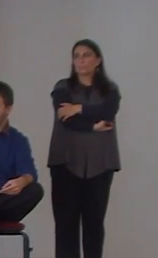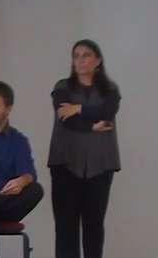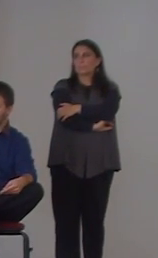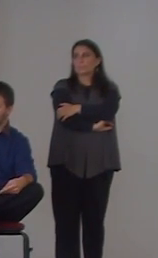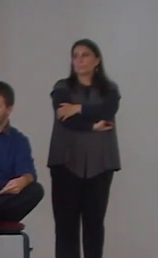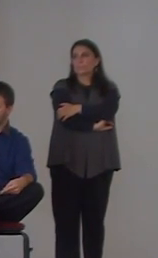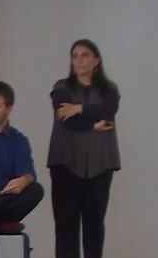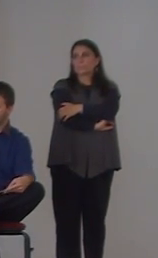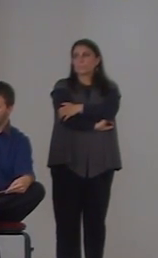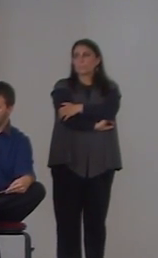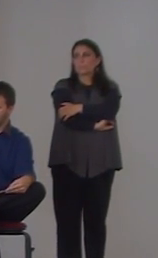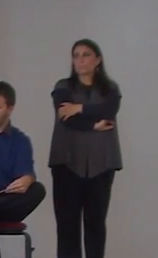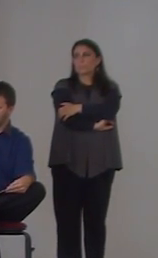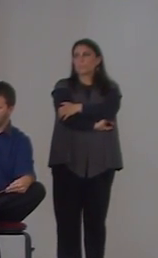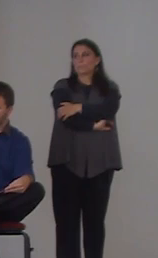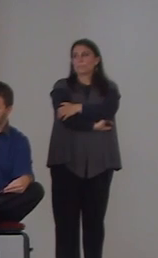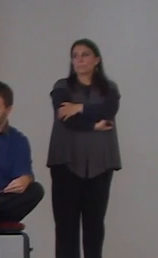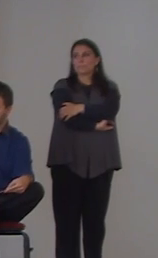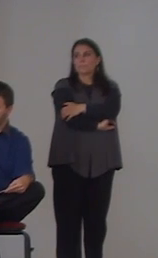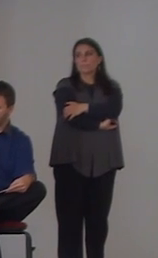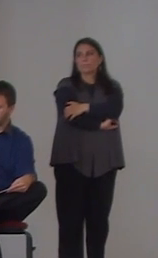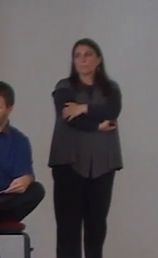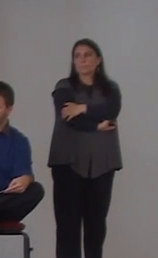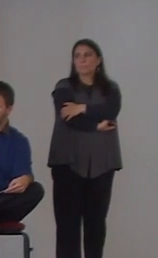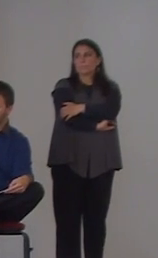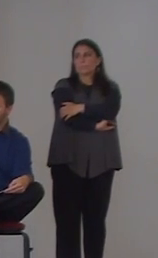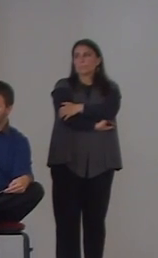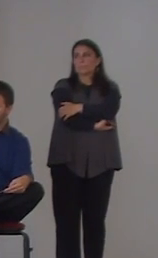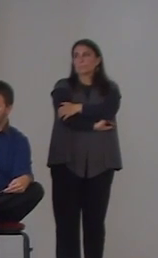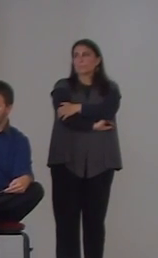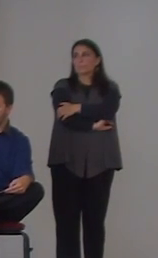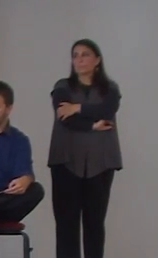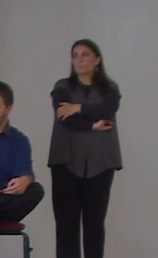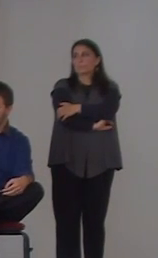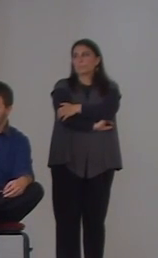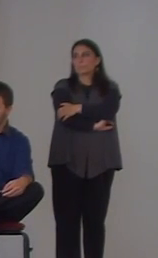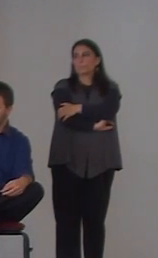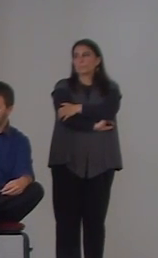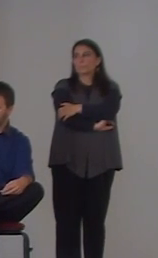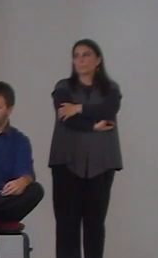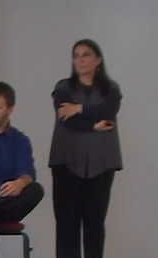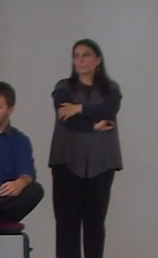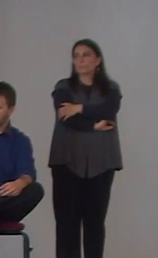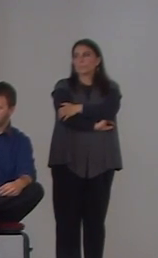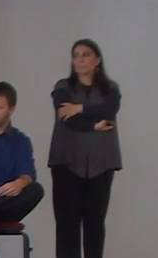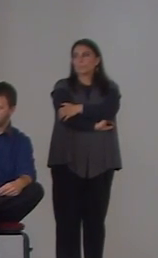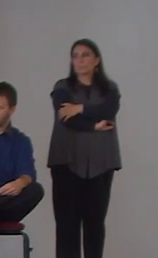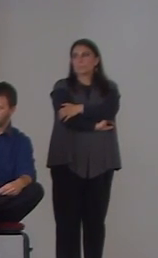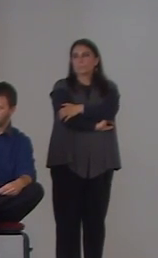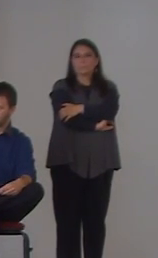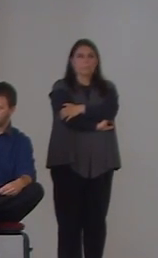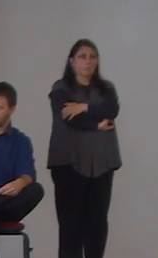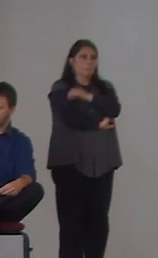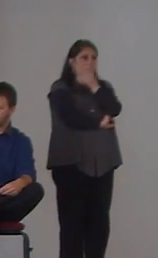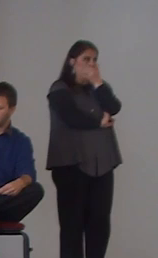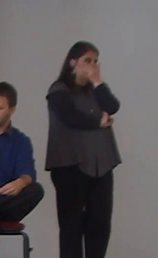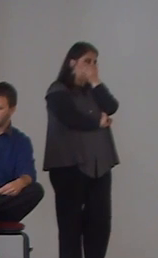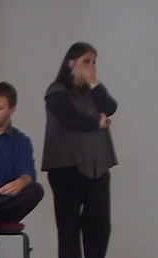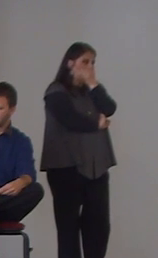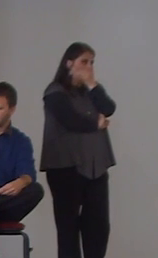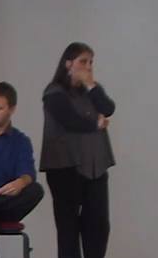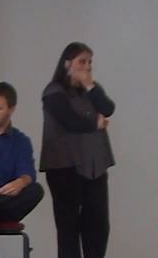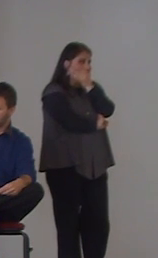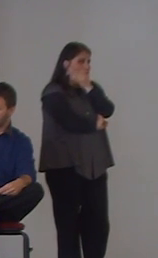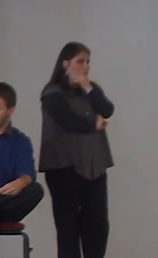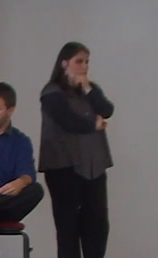de repente yo dije, no, yo puedo hacer otras cosas más que lo que estoy haciendo actualmente. Entonces empecé a